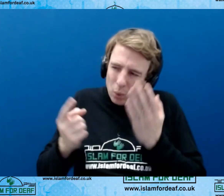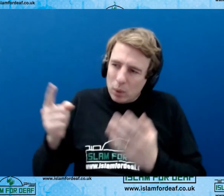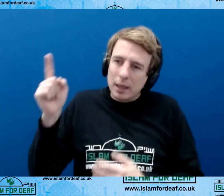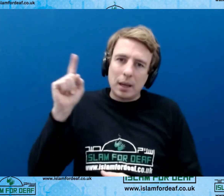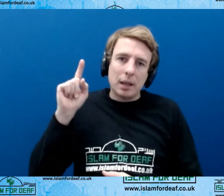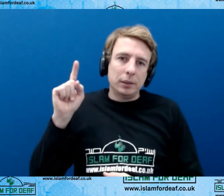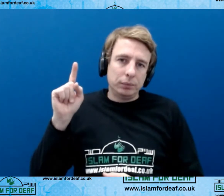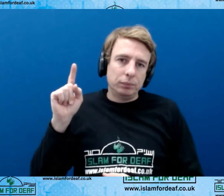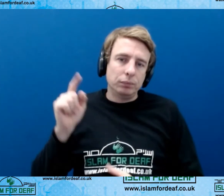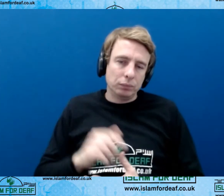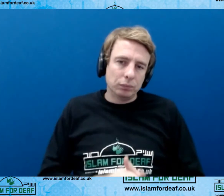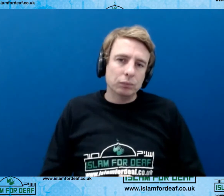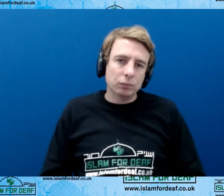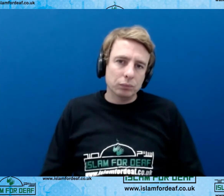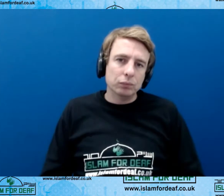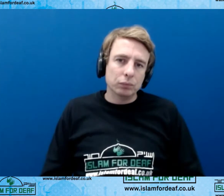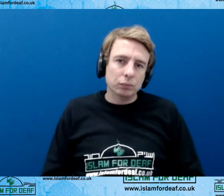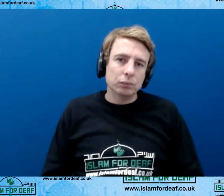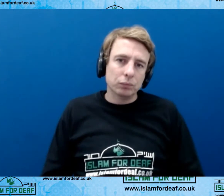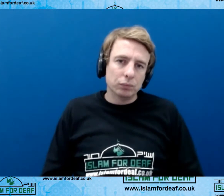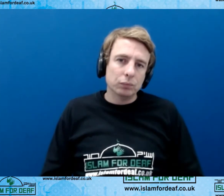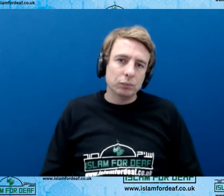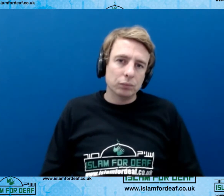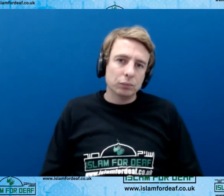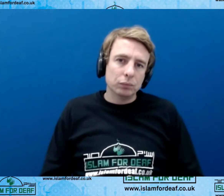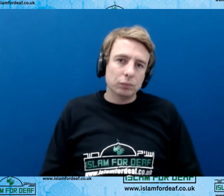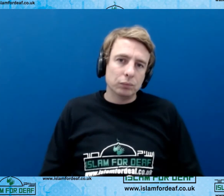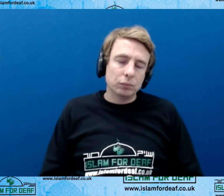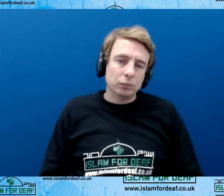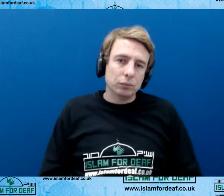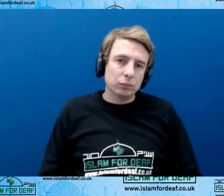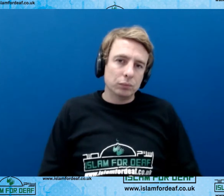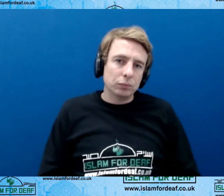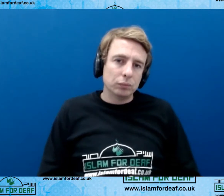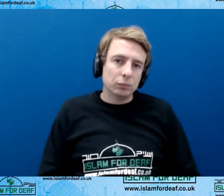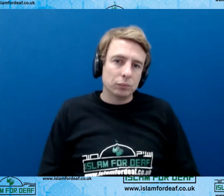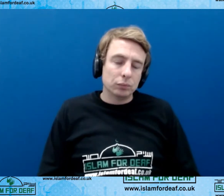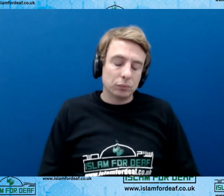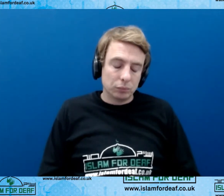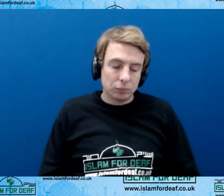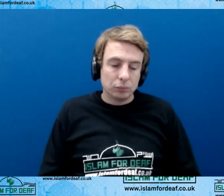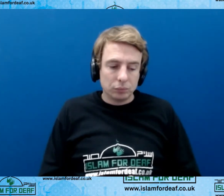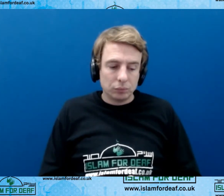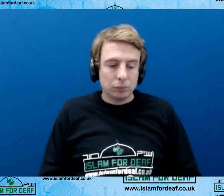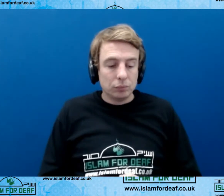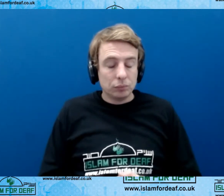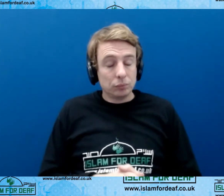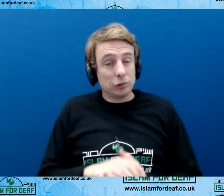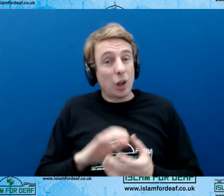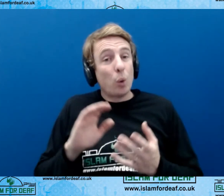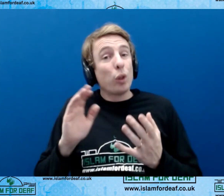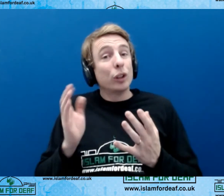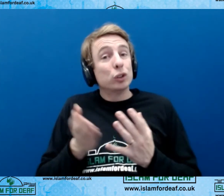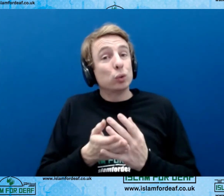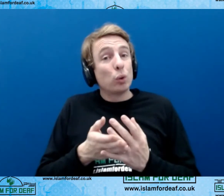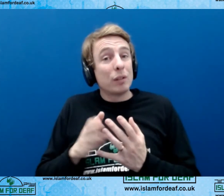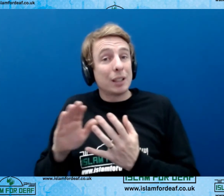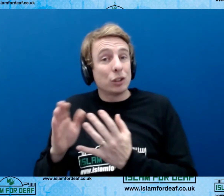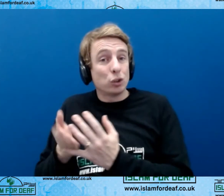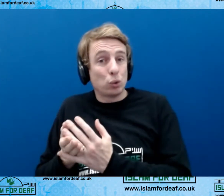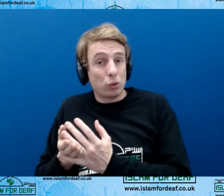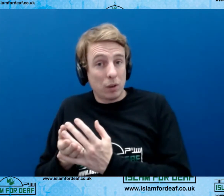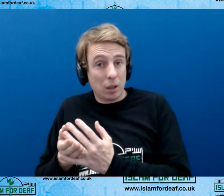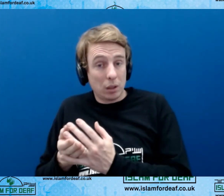الفريضة. For this reason, they are both recited in the two sunnah prayers, the two